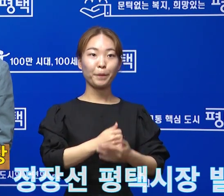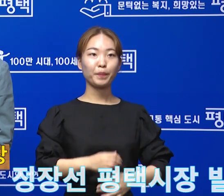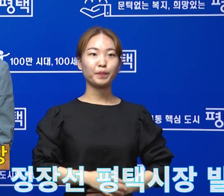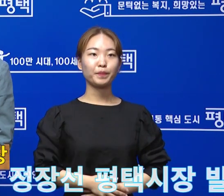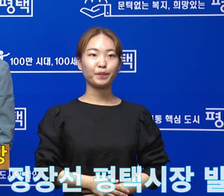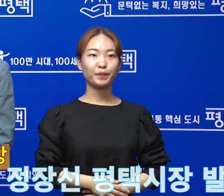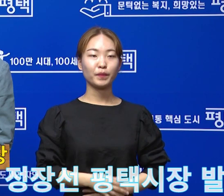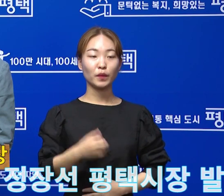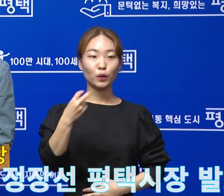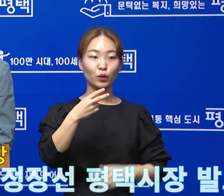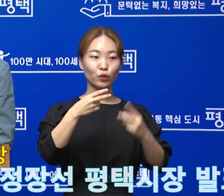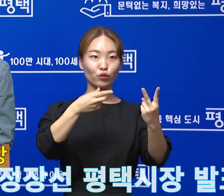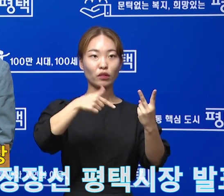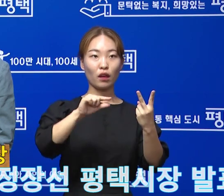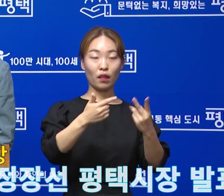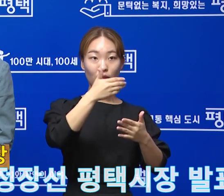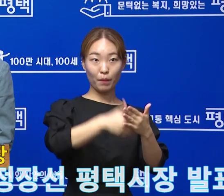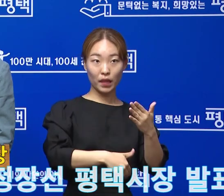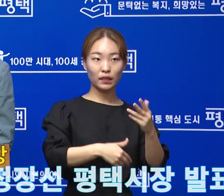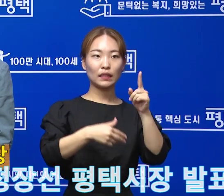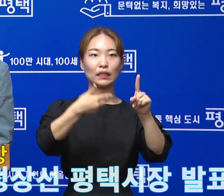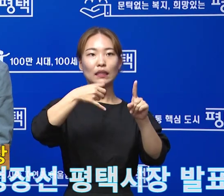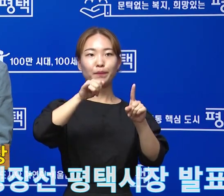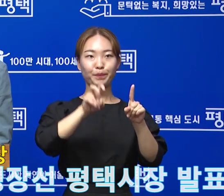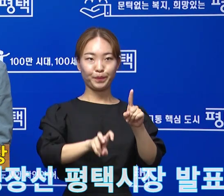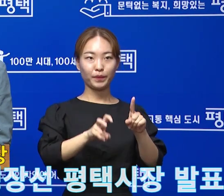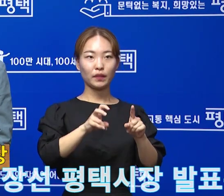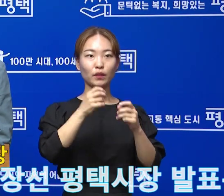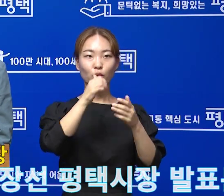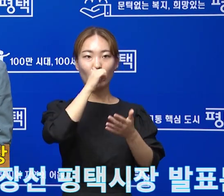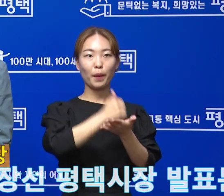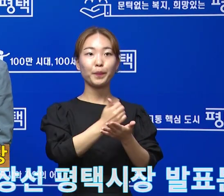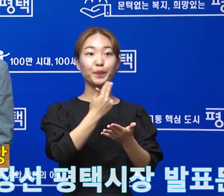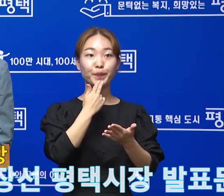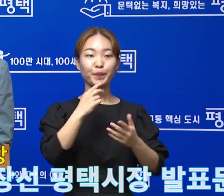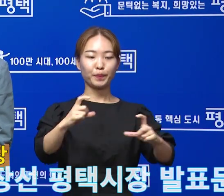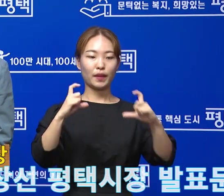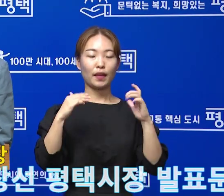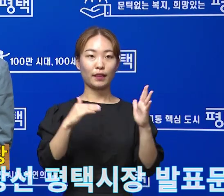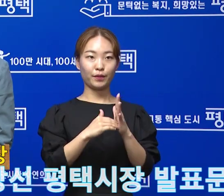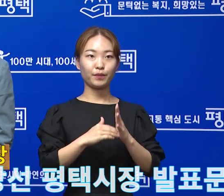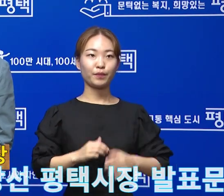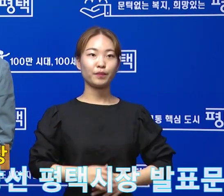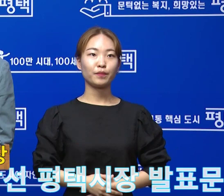건에 대해서도 이번 1심 재판에서 무죄가 선고되었습니다.